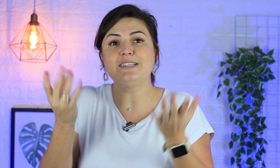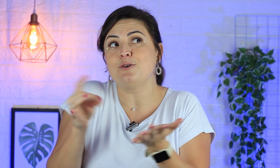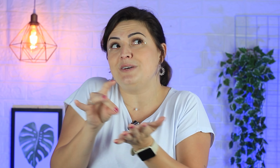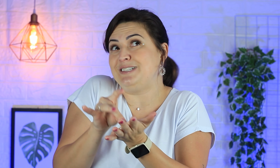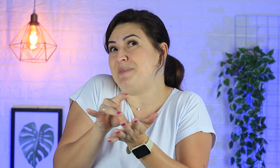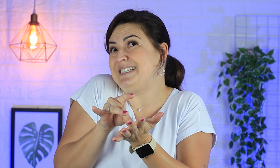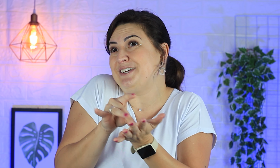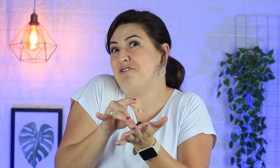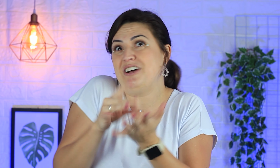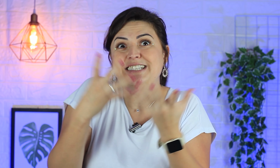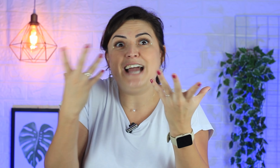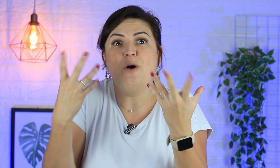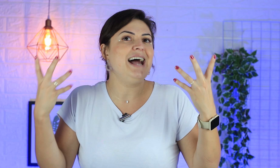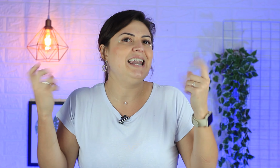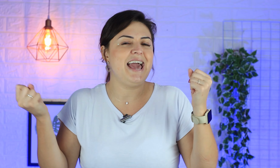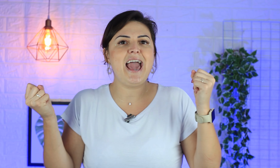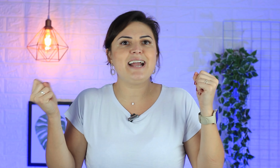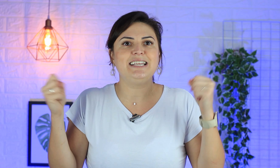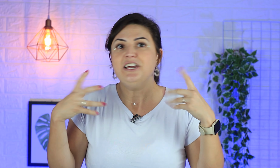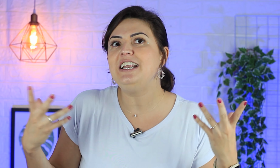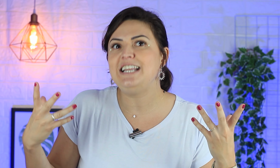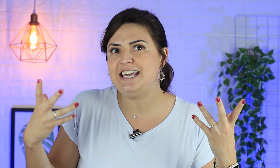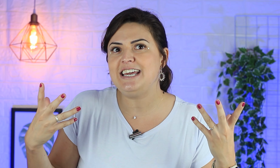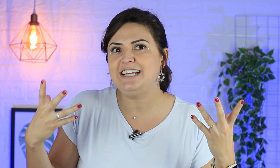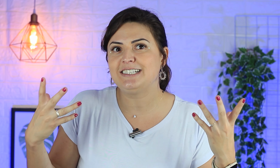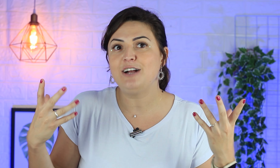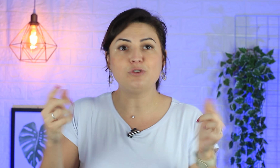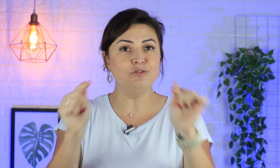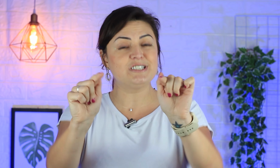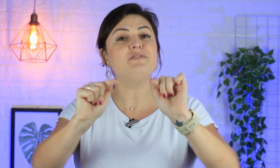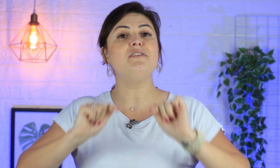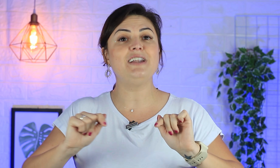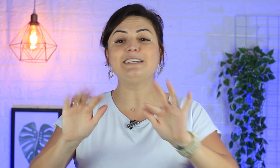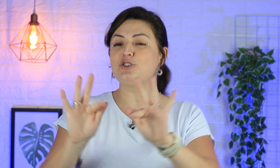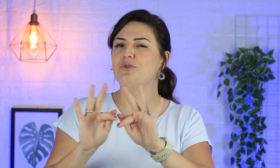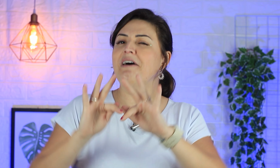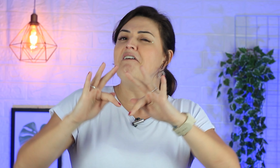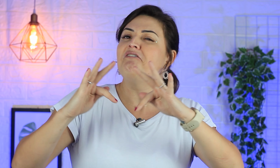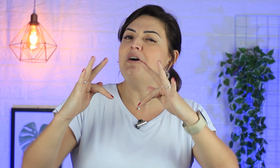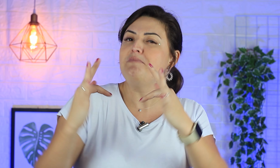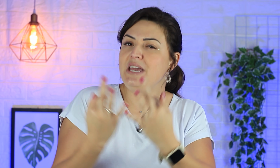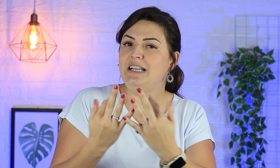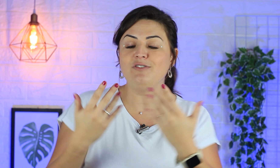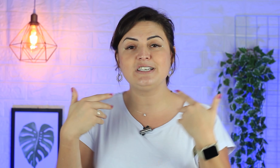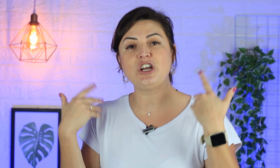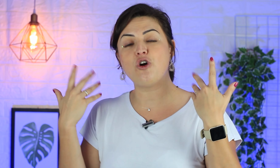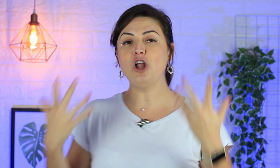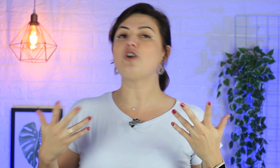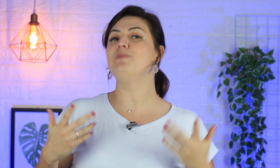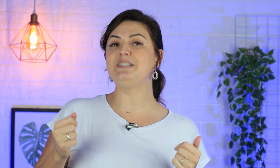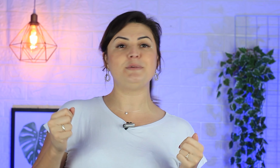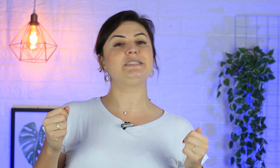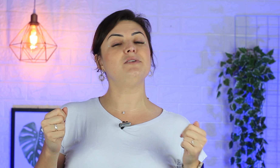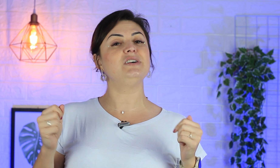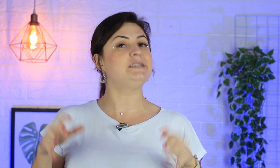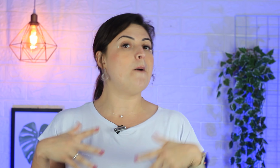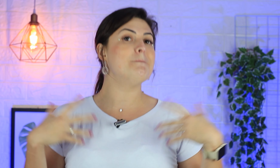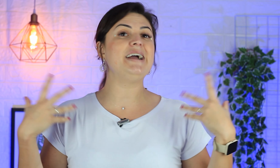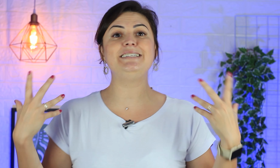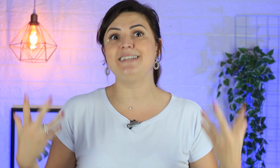fazer com uma expressão facial alegre, feliz, certo? Quando você vai falar da sua família, você já coloca uma expressão facial mais